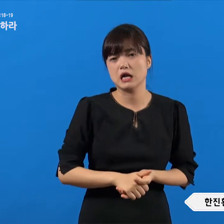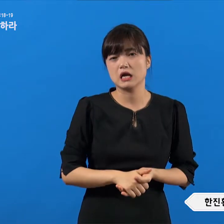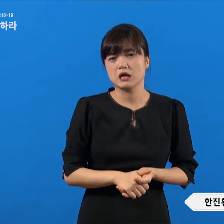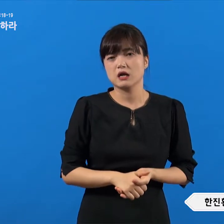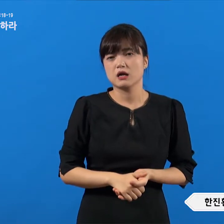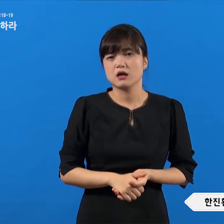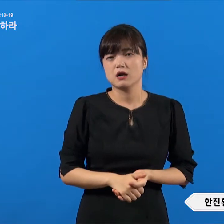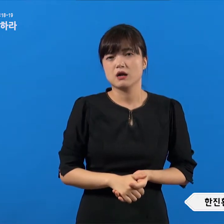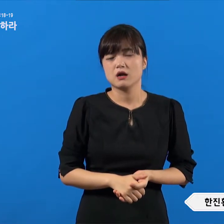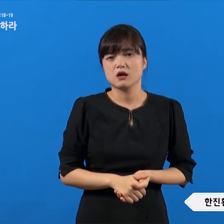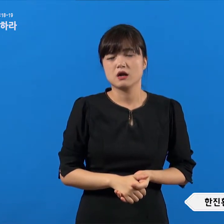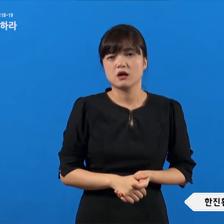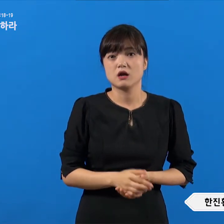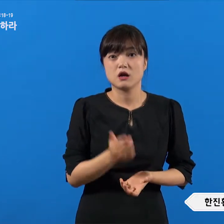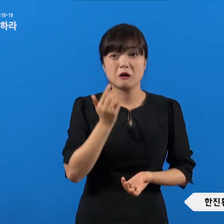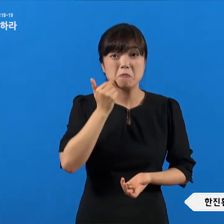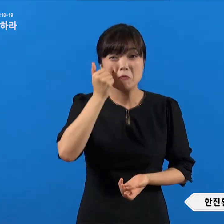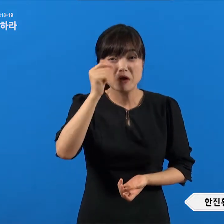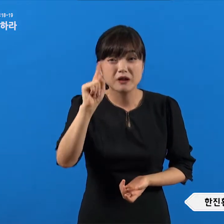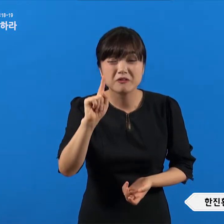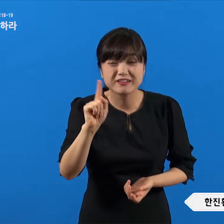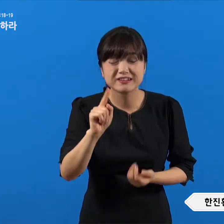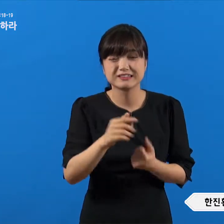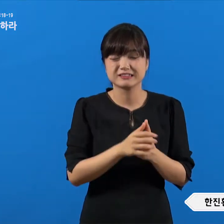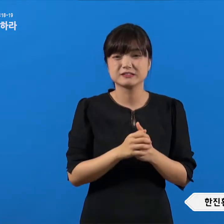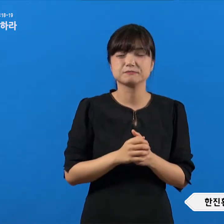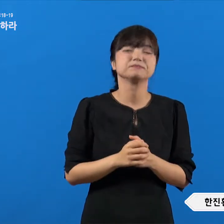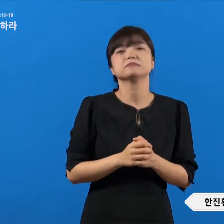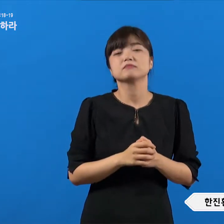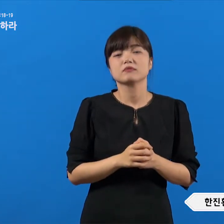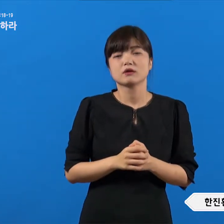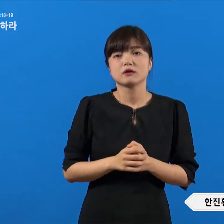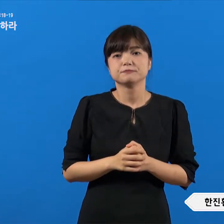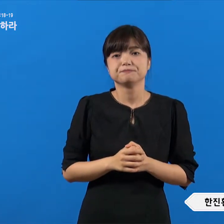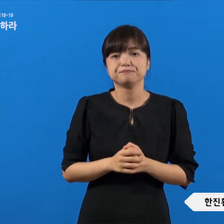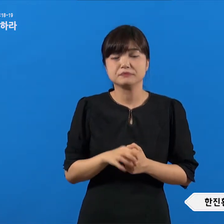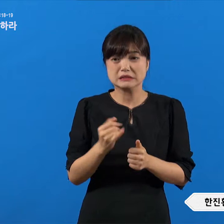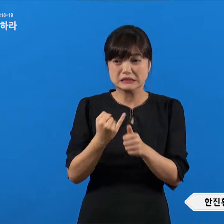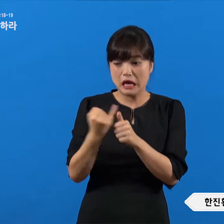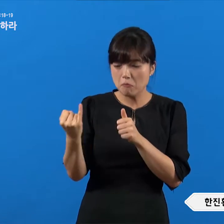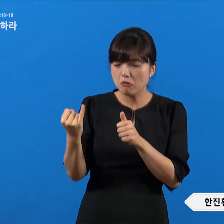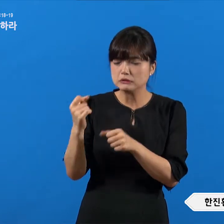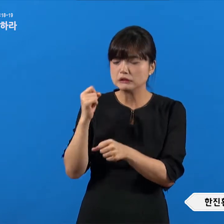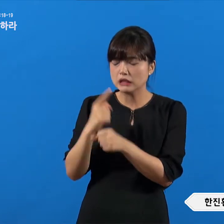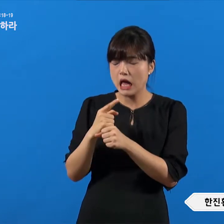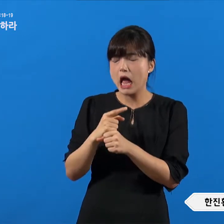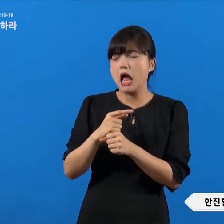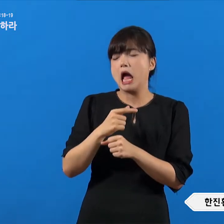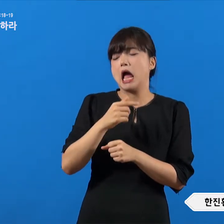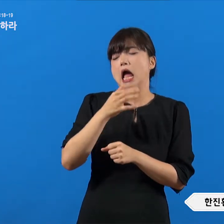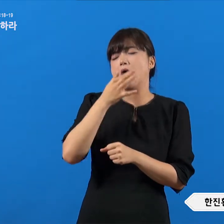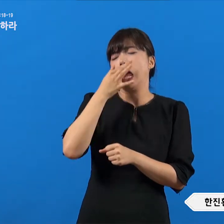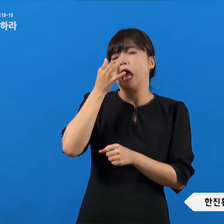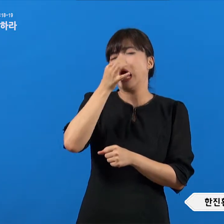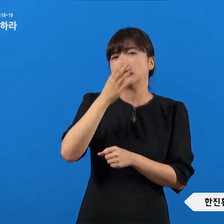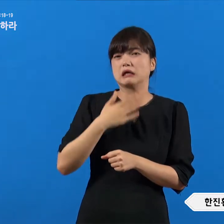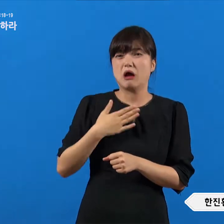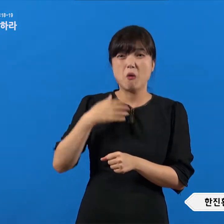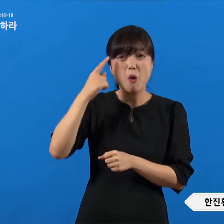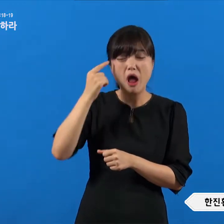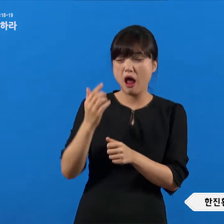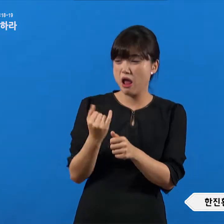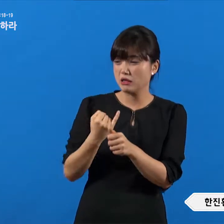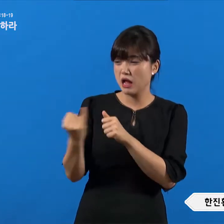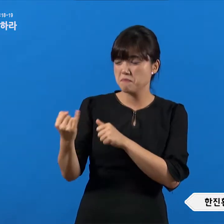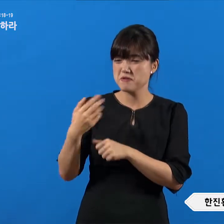발생합니다. 목사님도 그 사모님의 기질을, 성격을 억지로 자기